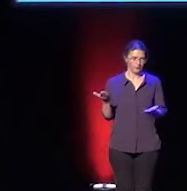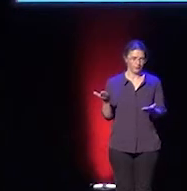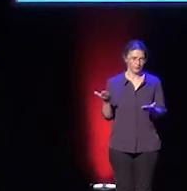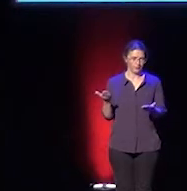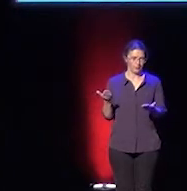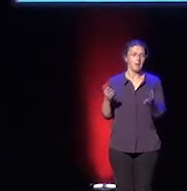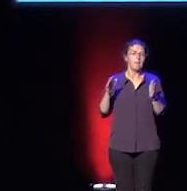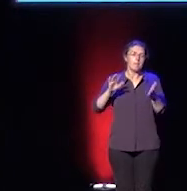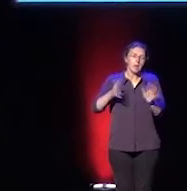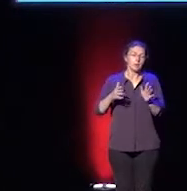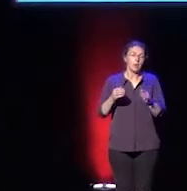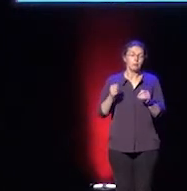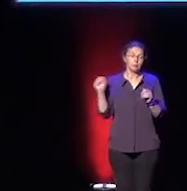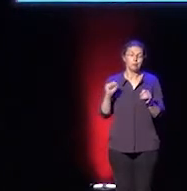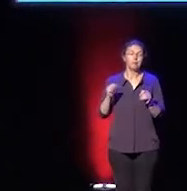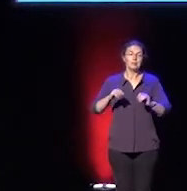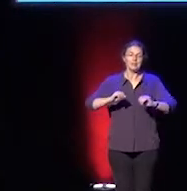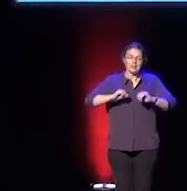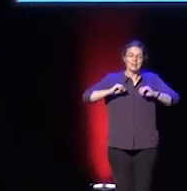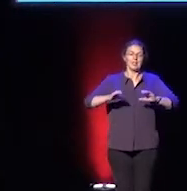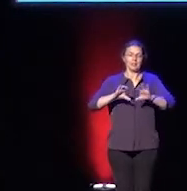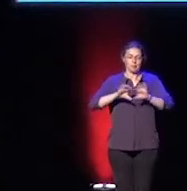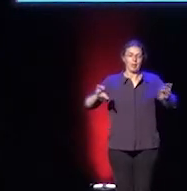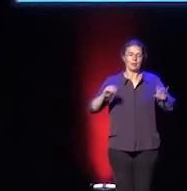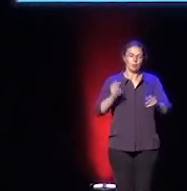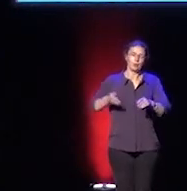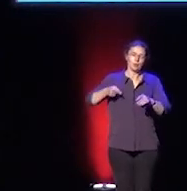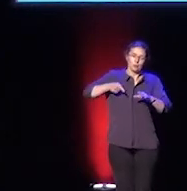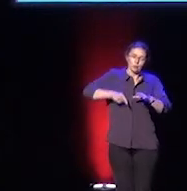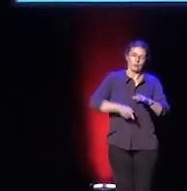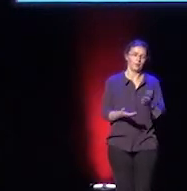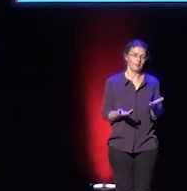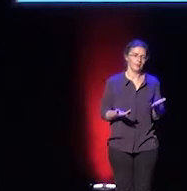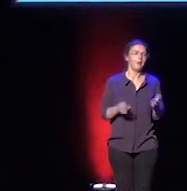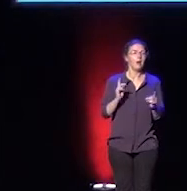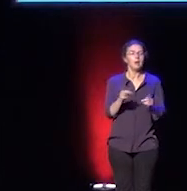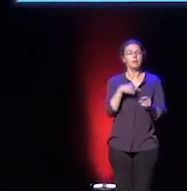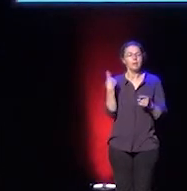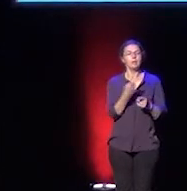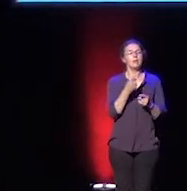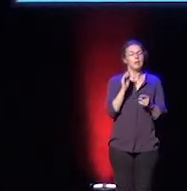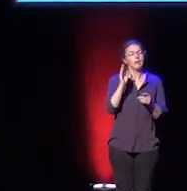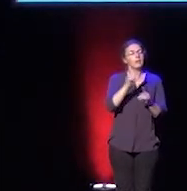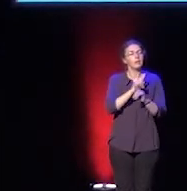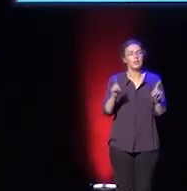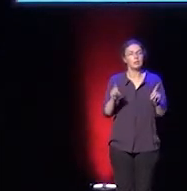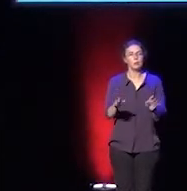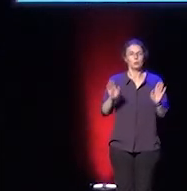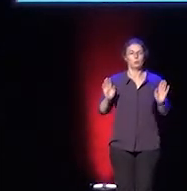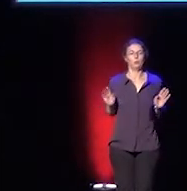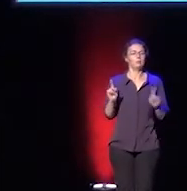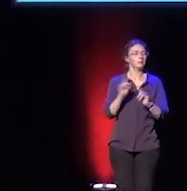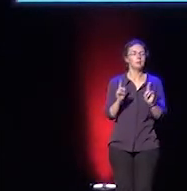sind manchmal dicke Bretter, die wir zu bohren haben werden, aber wir werden auch davor nicht